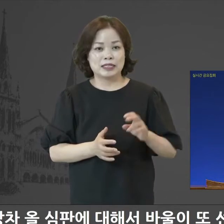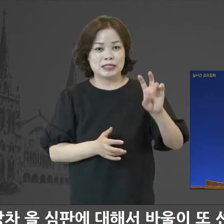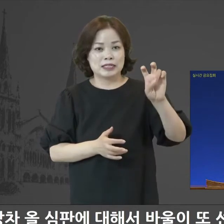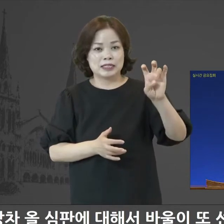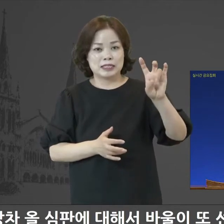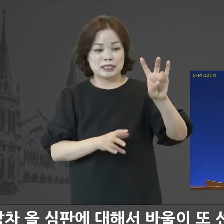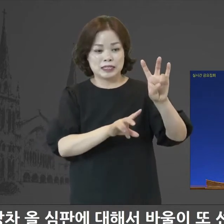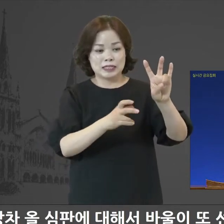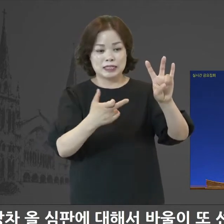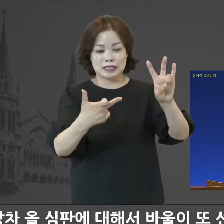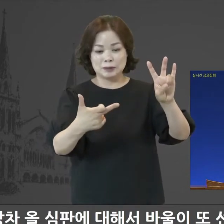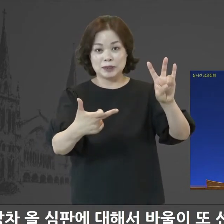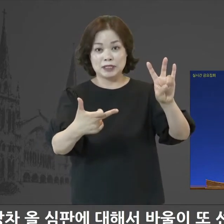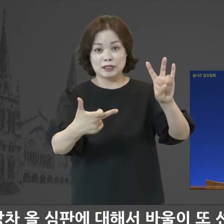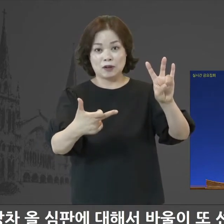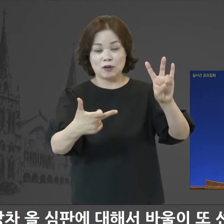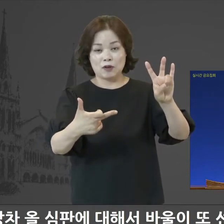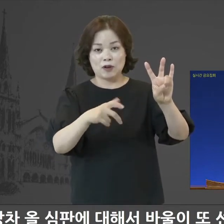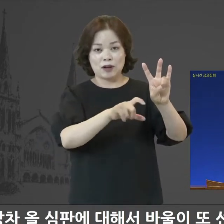24장 17절을 보시면